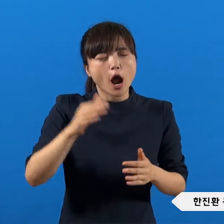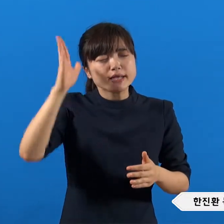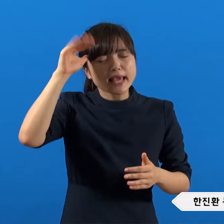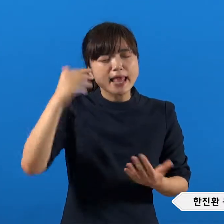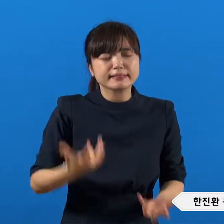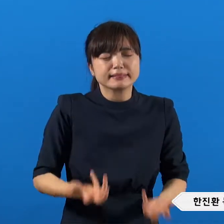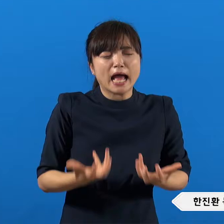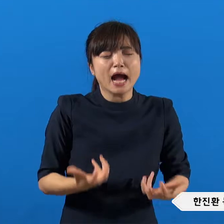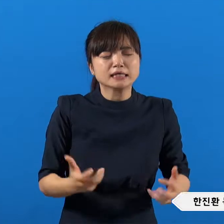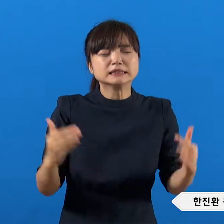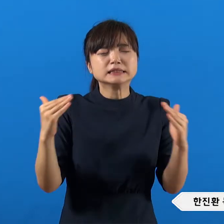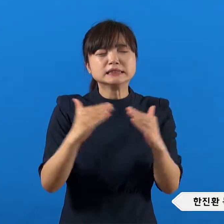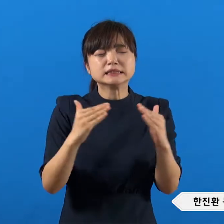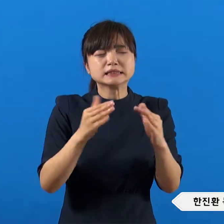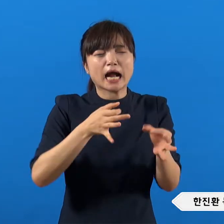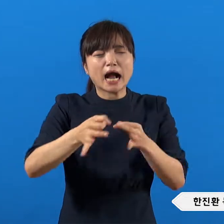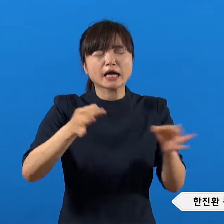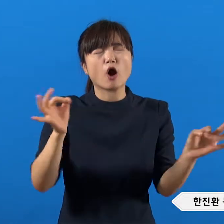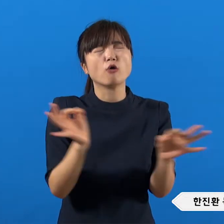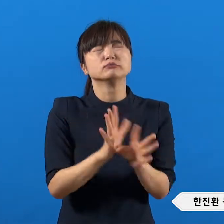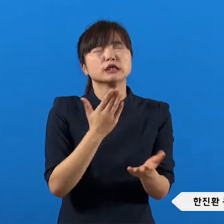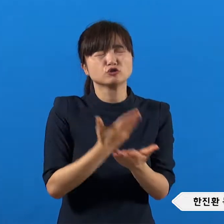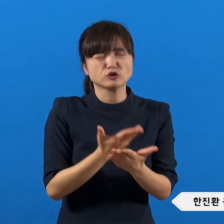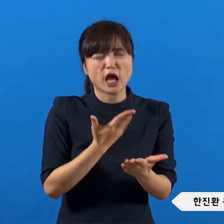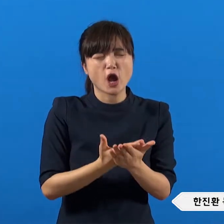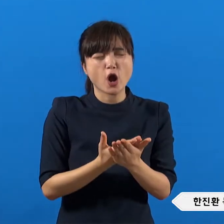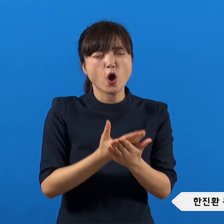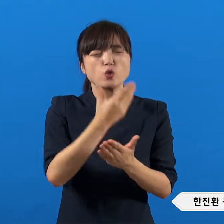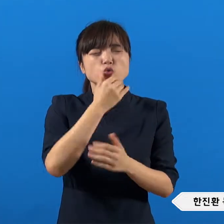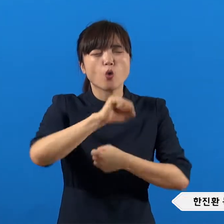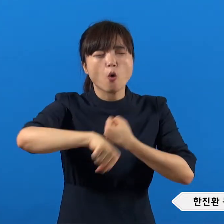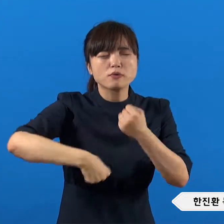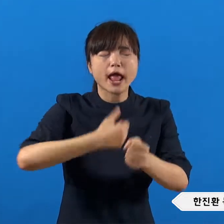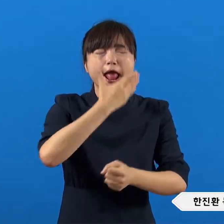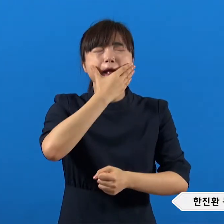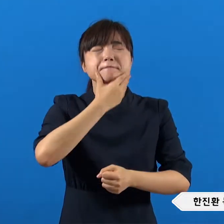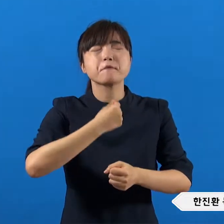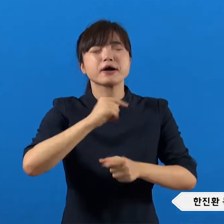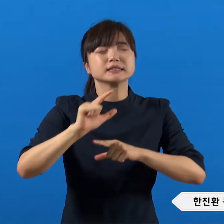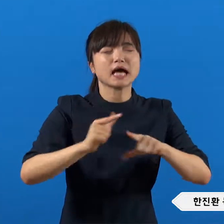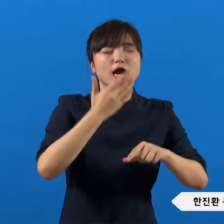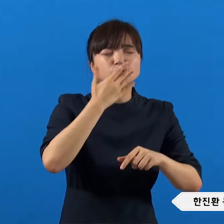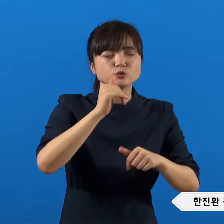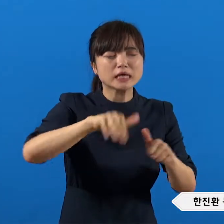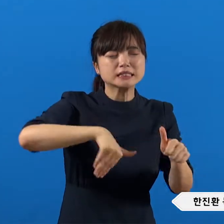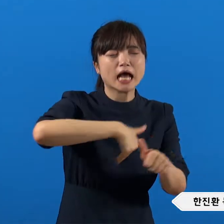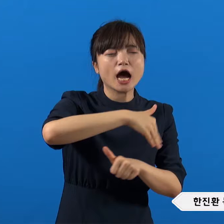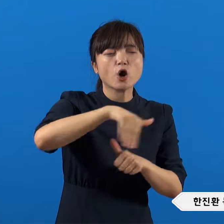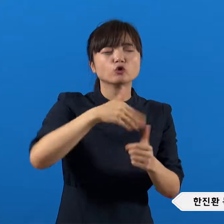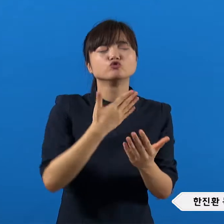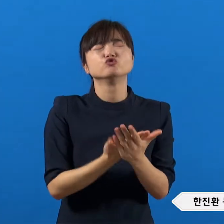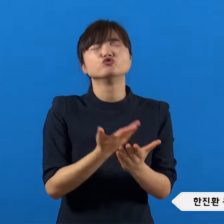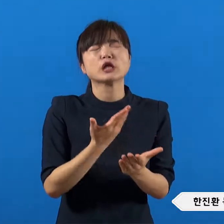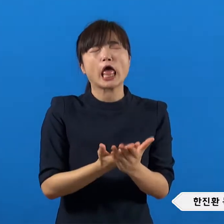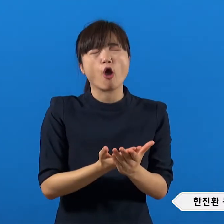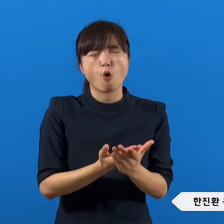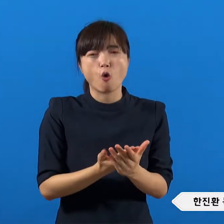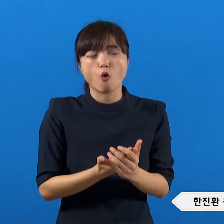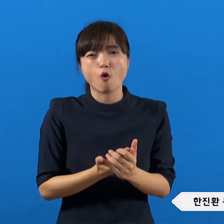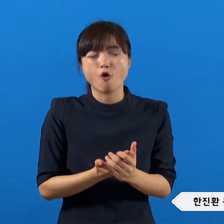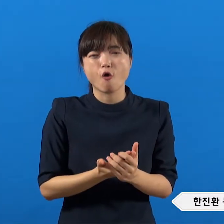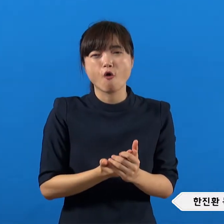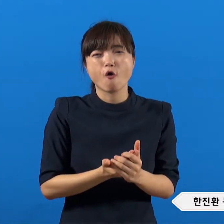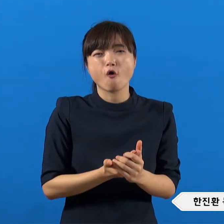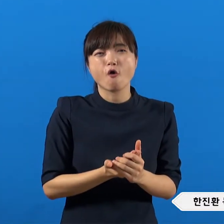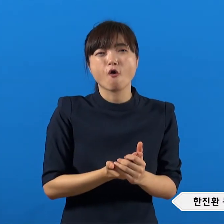보신탕집들이 다 사라지게 해주소서, 동물들이 행복하게 살 수 있는 자연 환경을 보존해 주소서, 늘 그 기도 제목입니다.